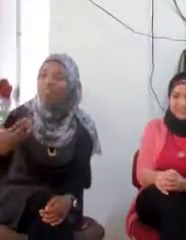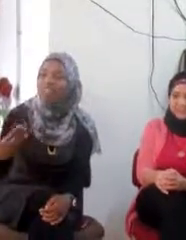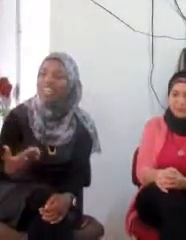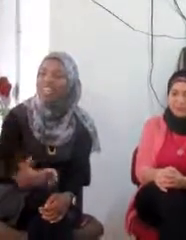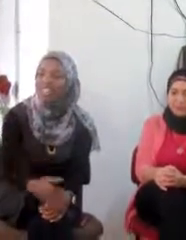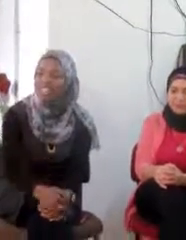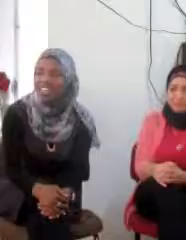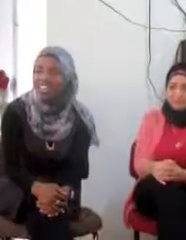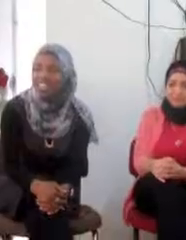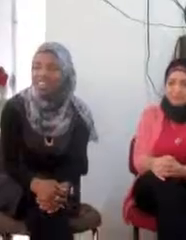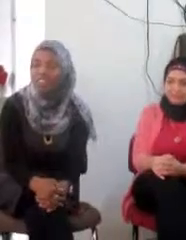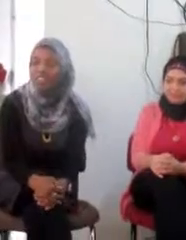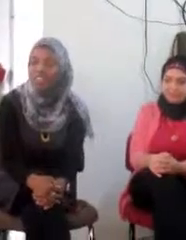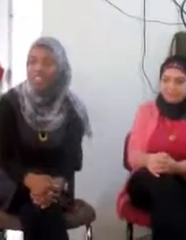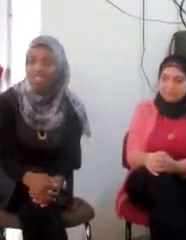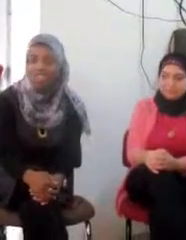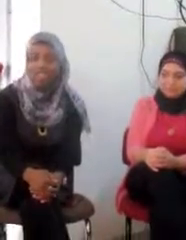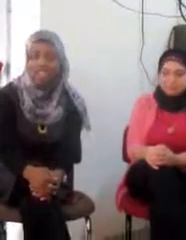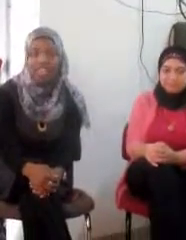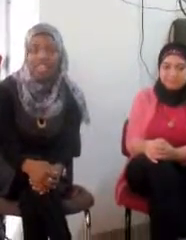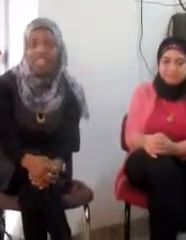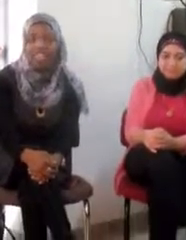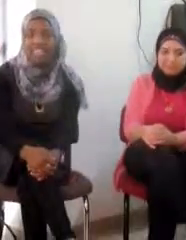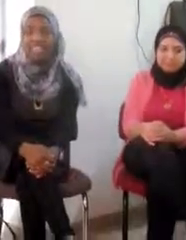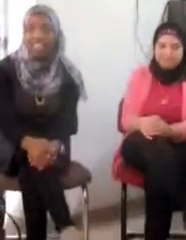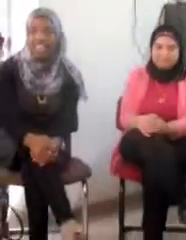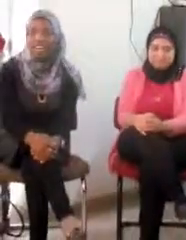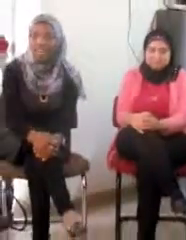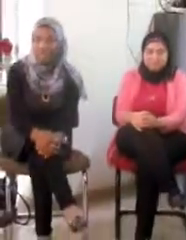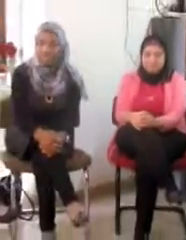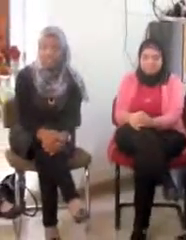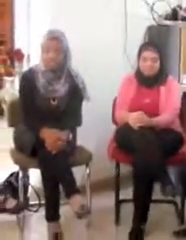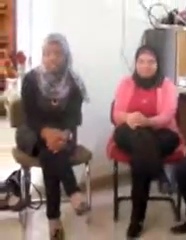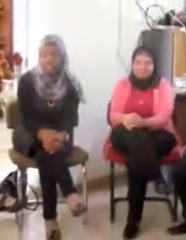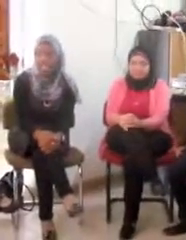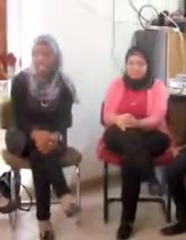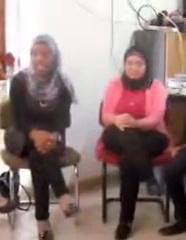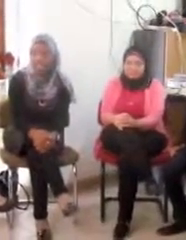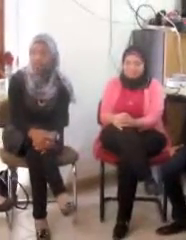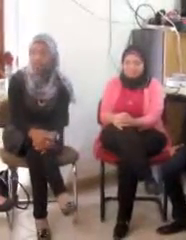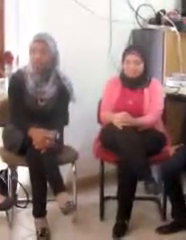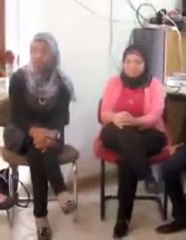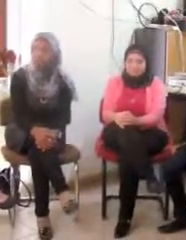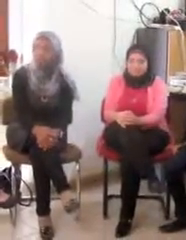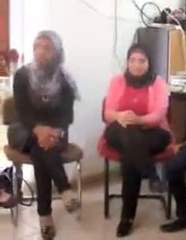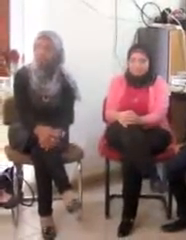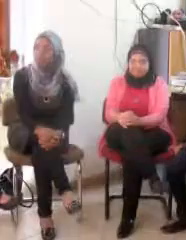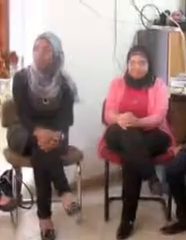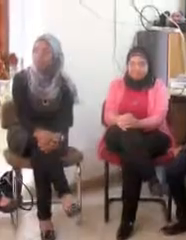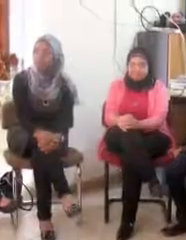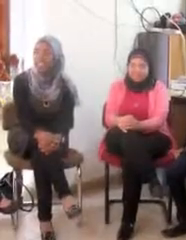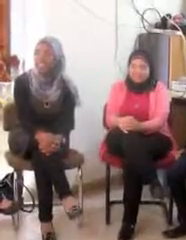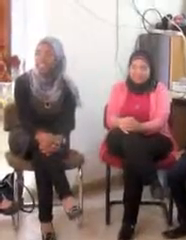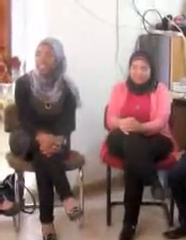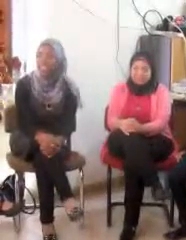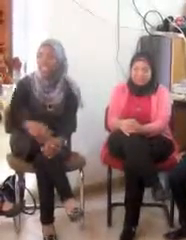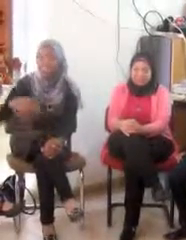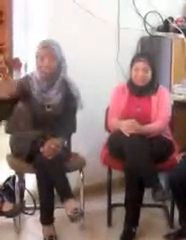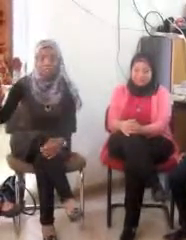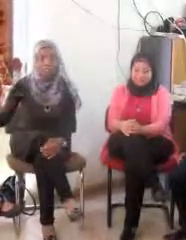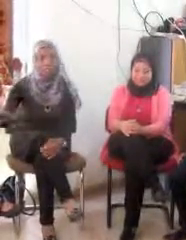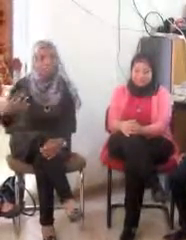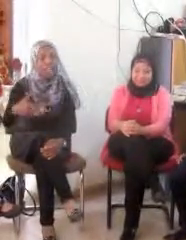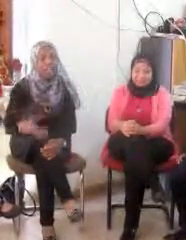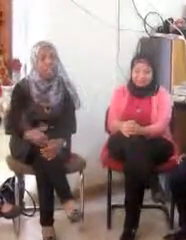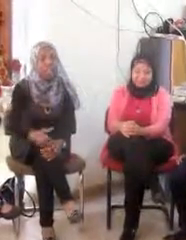كنا في التحضير، ويانا احنا بعد الاكم اللقاء اللي عملناه معاكم اللي